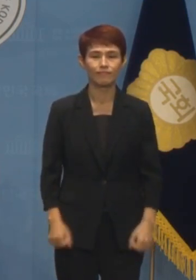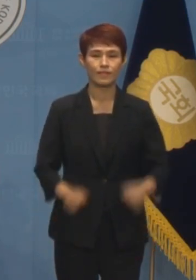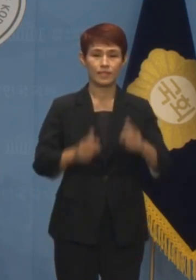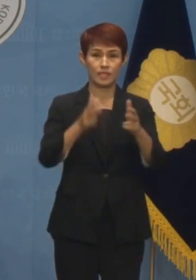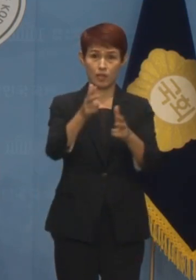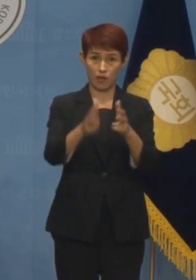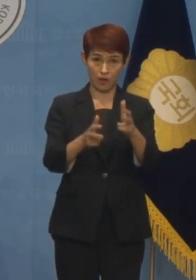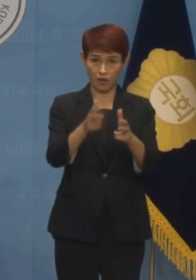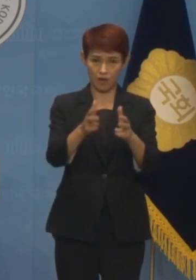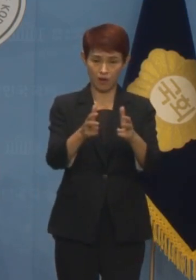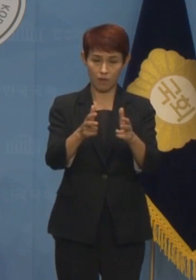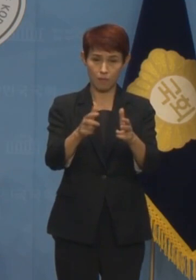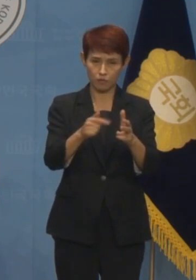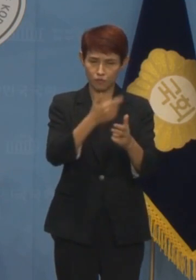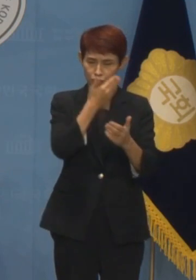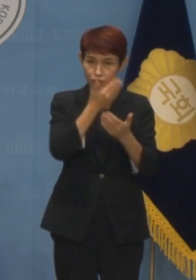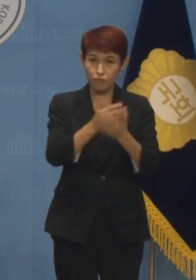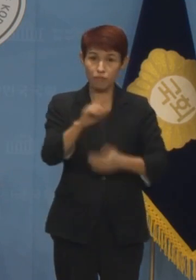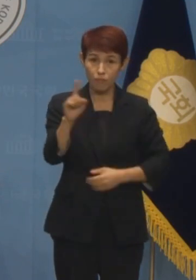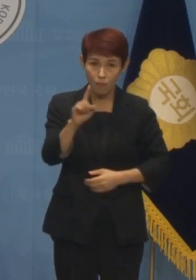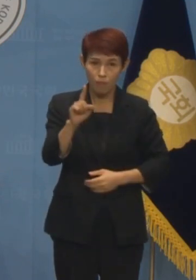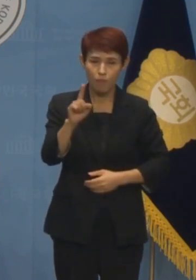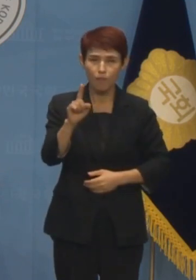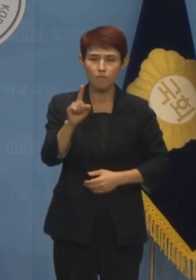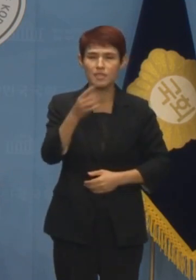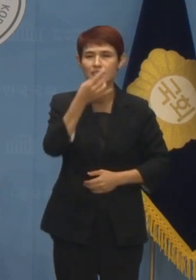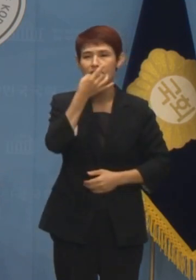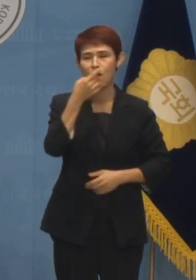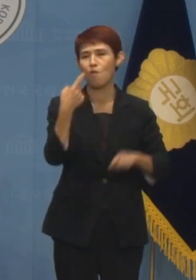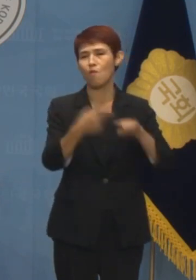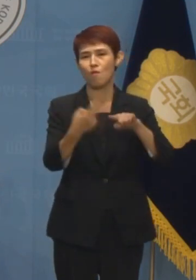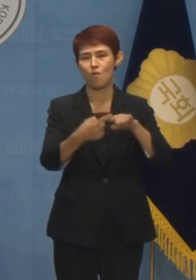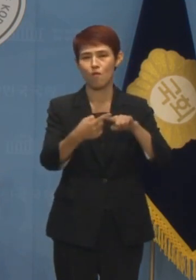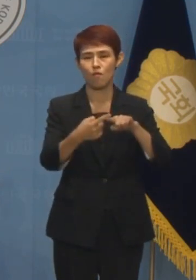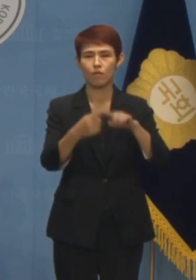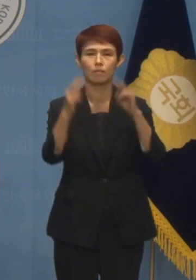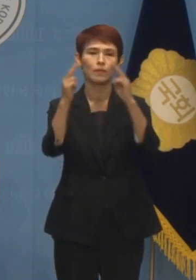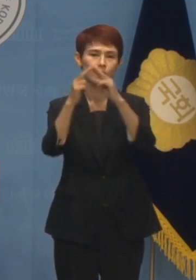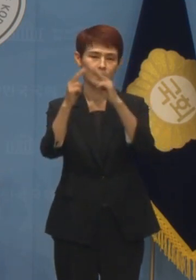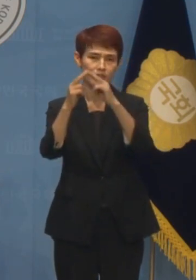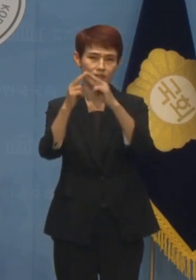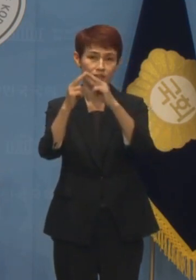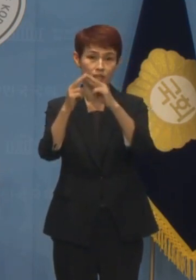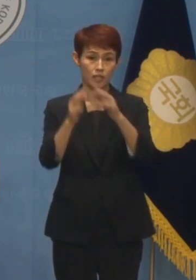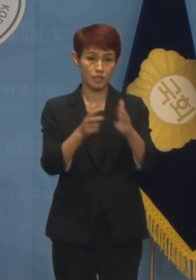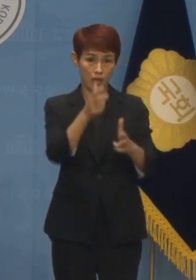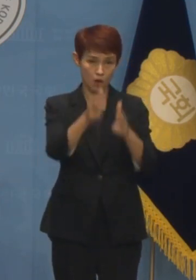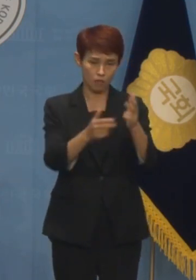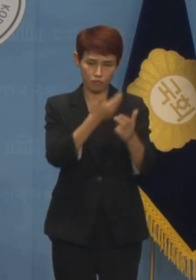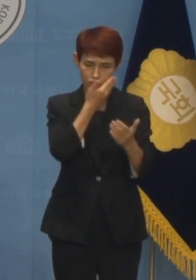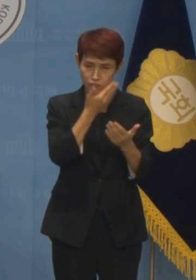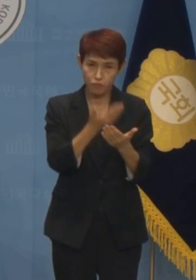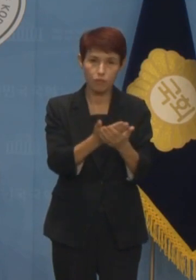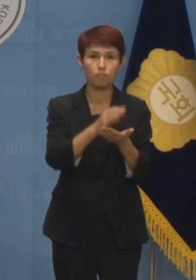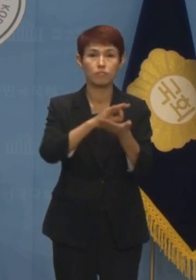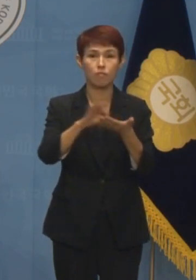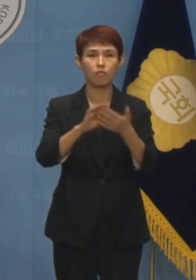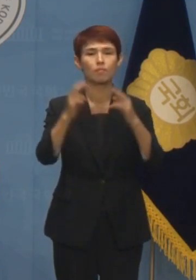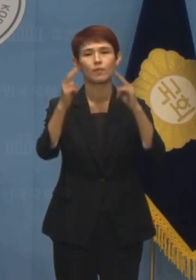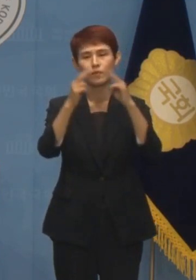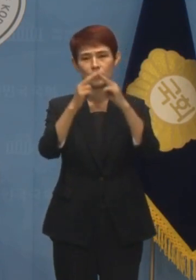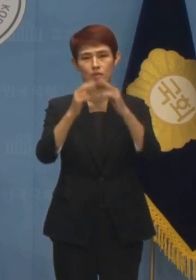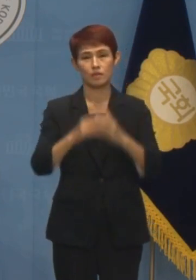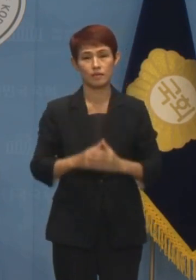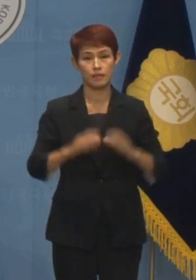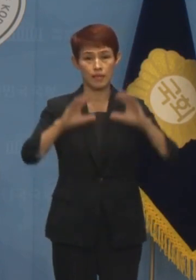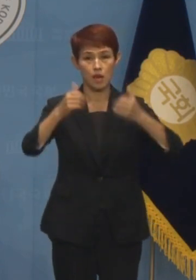산업의 쌀이라 불리는 반도체는 이제 모든 산업 분야의 부품이자 국가 경쟁력의 승패를